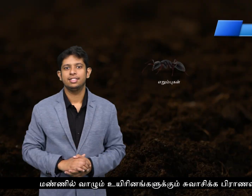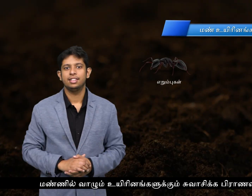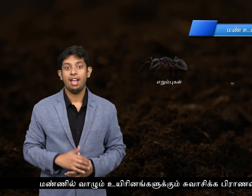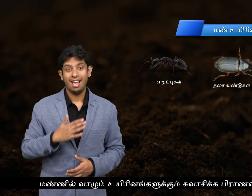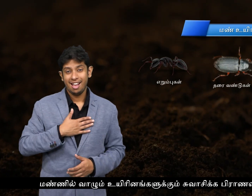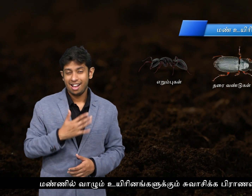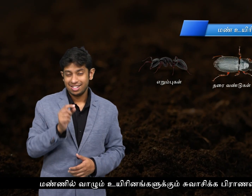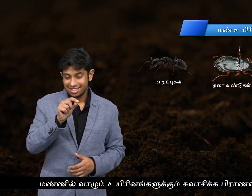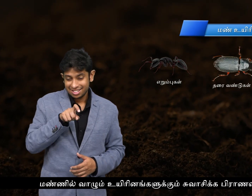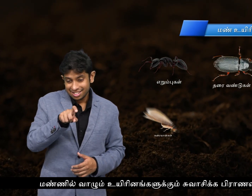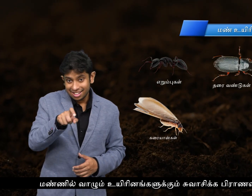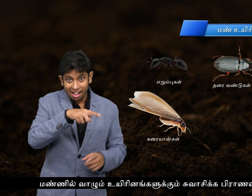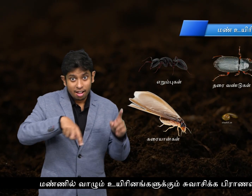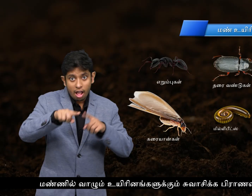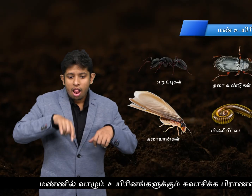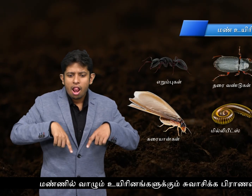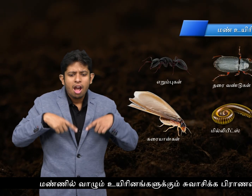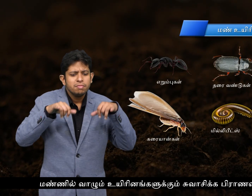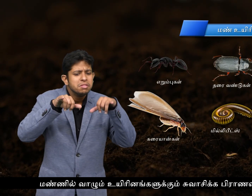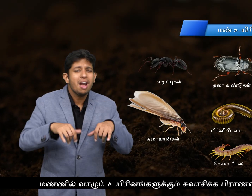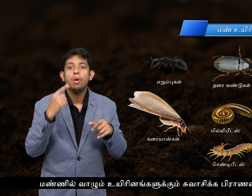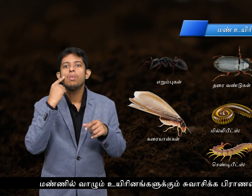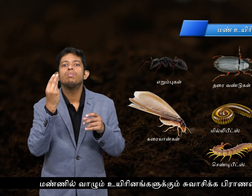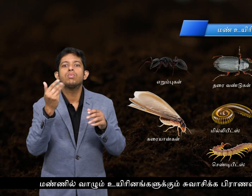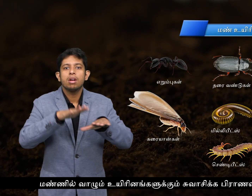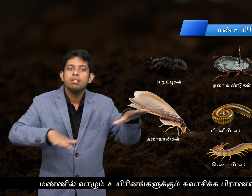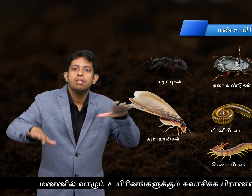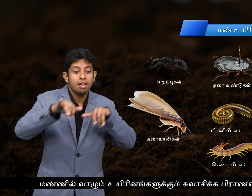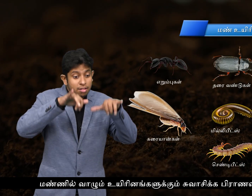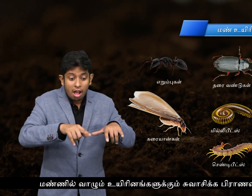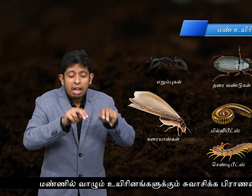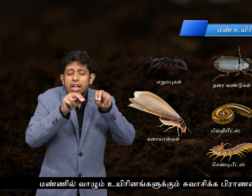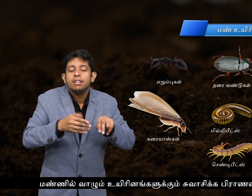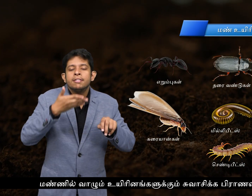மண்ணில் வாழும் உயிரினங்களுக்கு சுவாசிக்க பிராணவாயு தேவை.